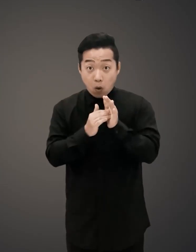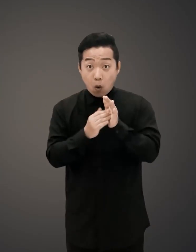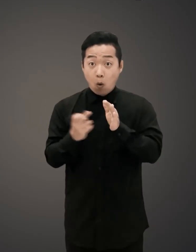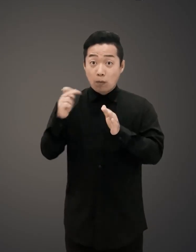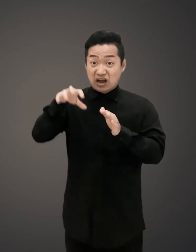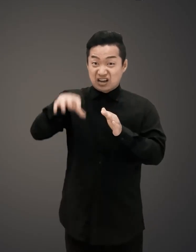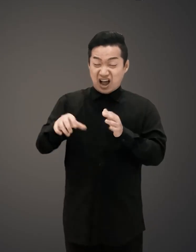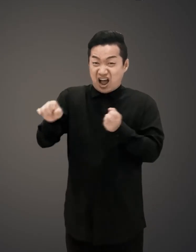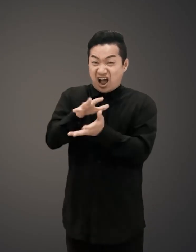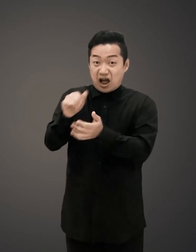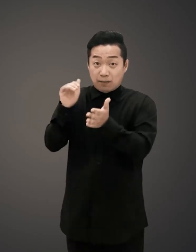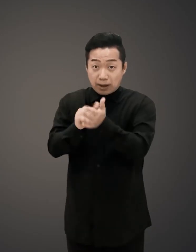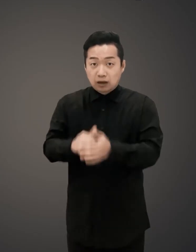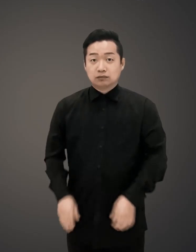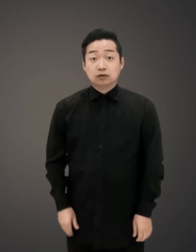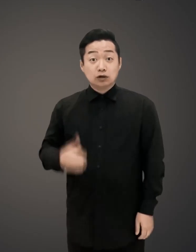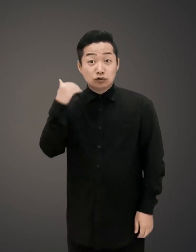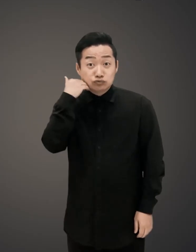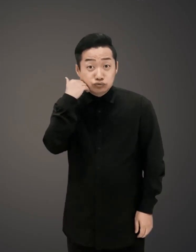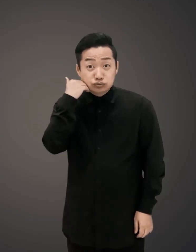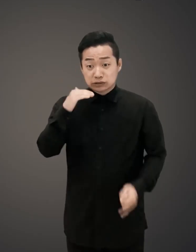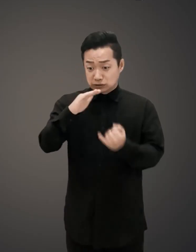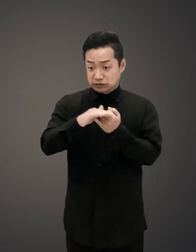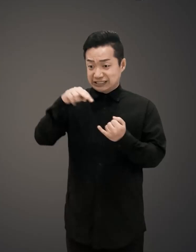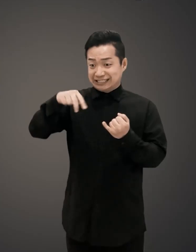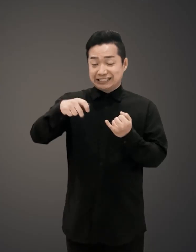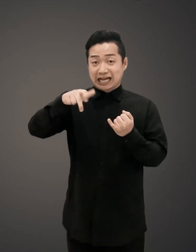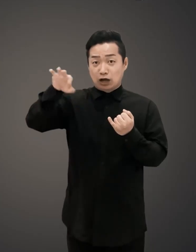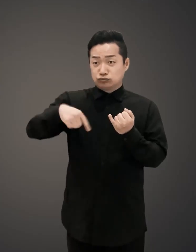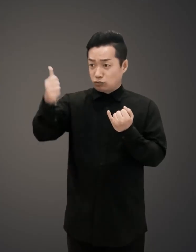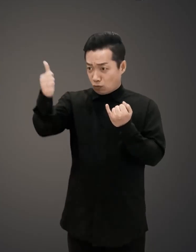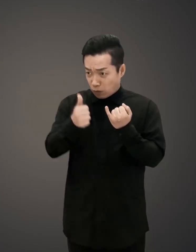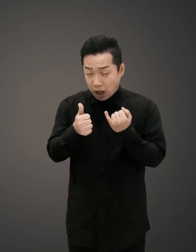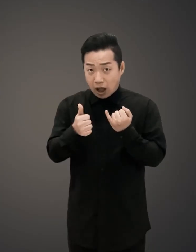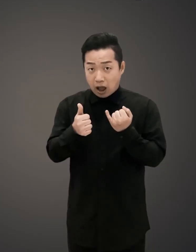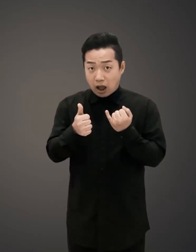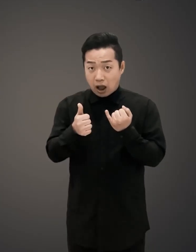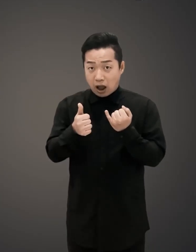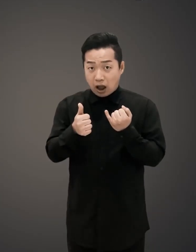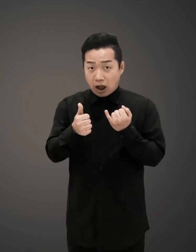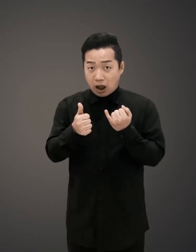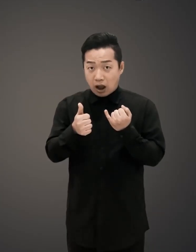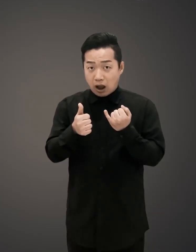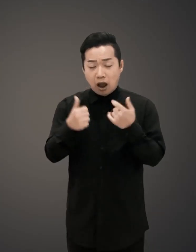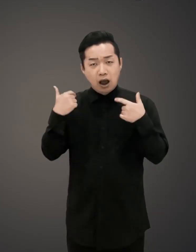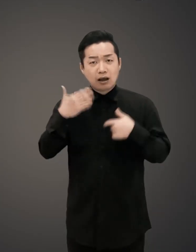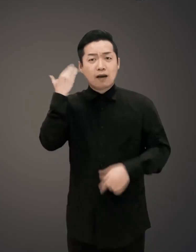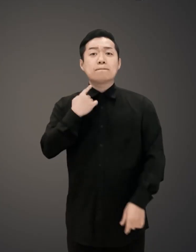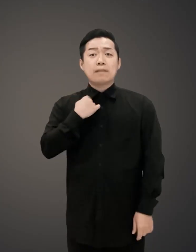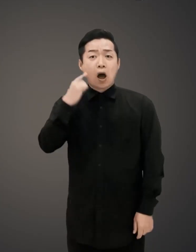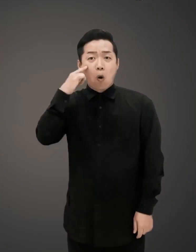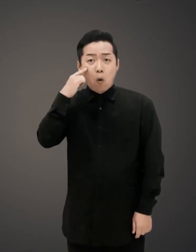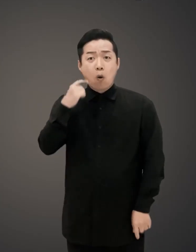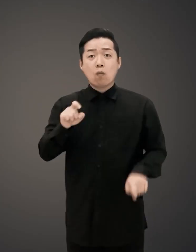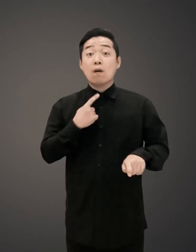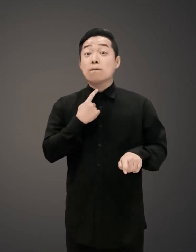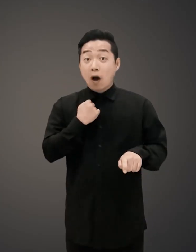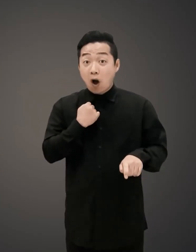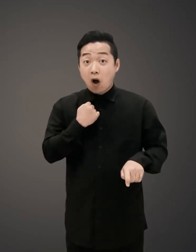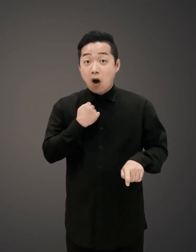그리고 오빠 쪽에 큰 소란이 끝나자 누군가 스카웃에게 다가왔다. 그는 아이들의 호기심과